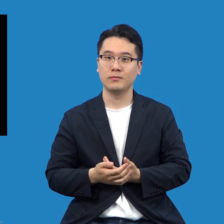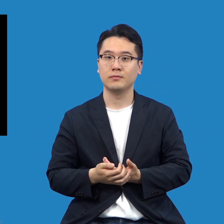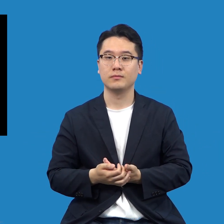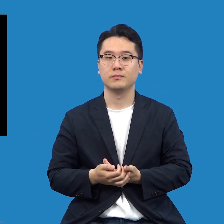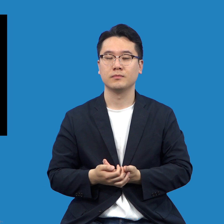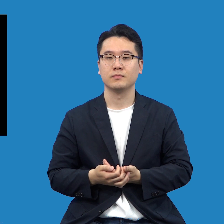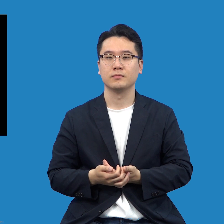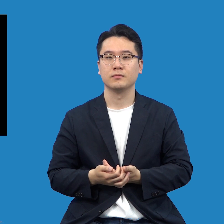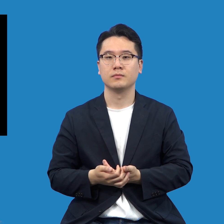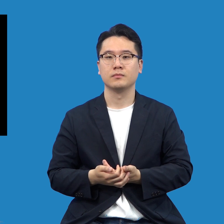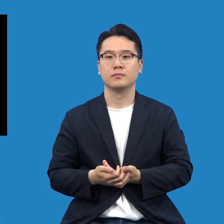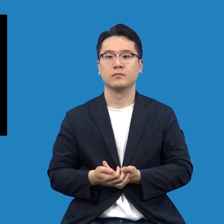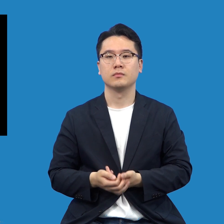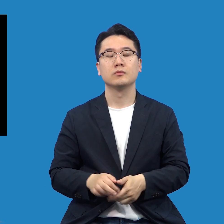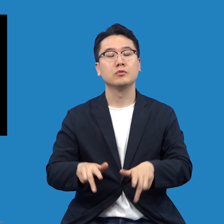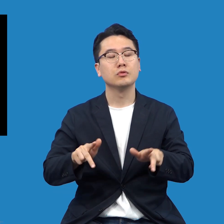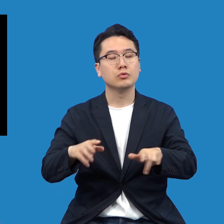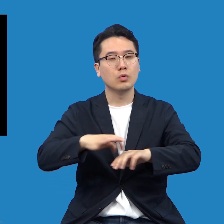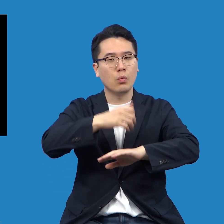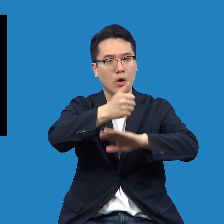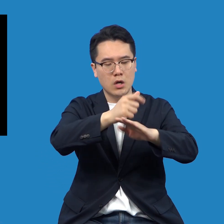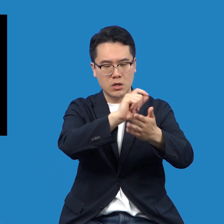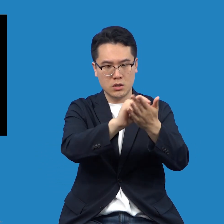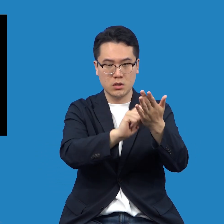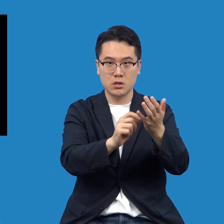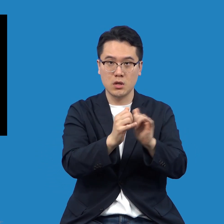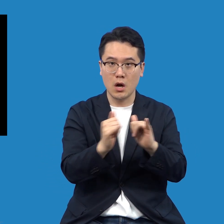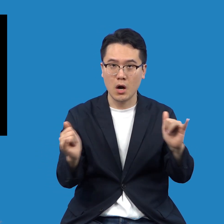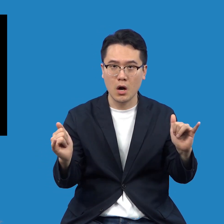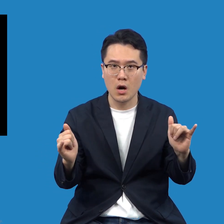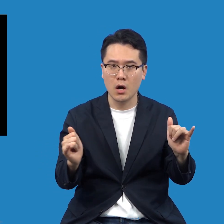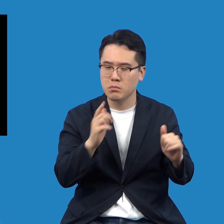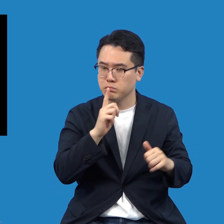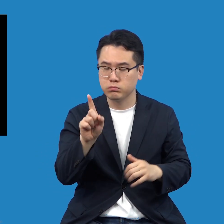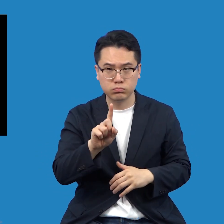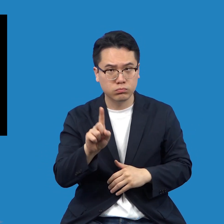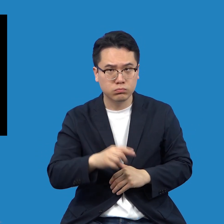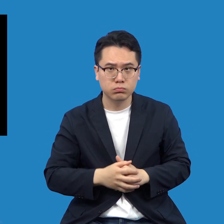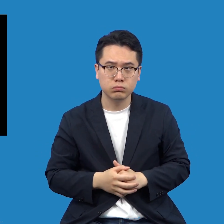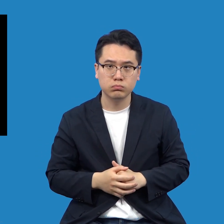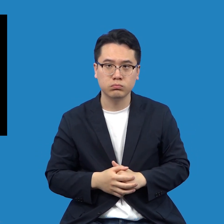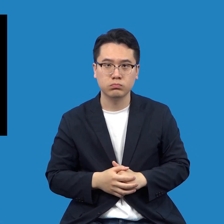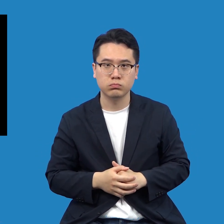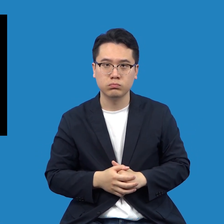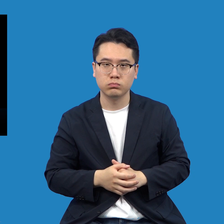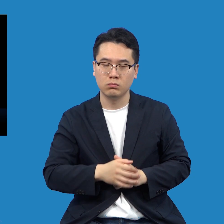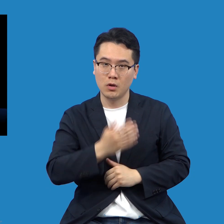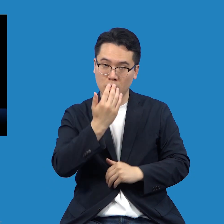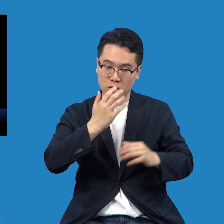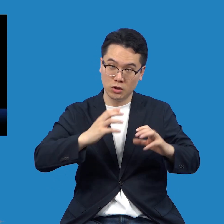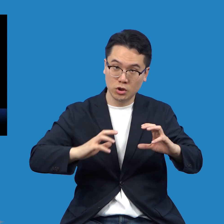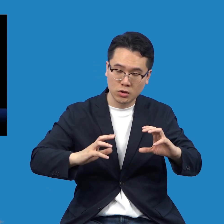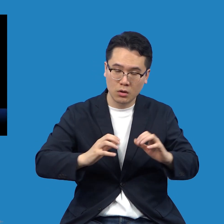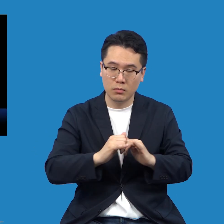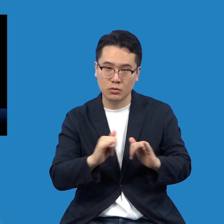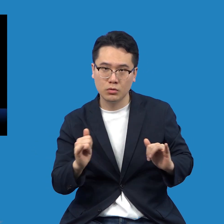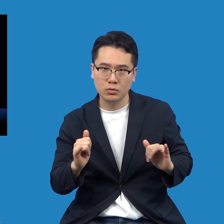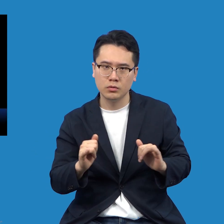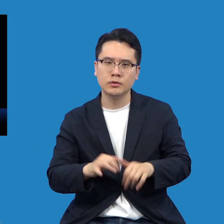지금 열왕기 기자가 무슨 얘기를 하고 있는 겁니까? 이스라엘 백성들이 지금